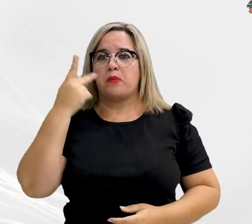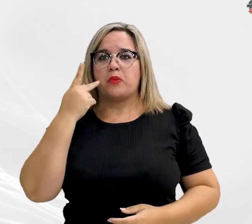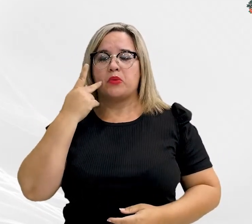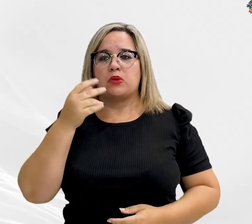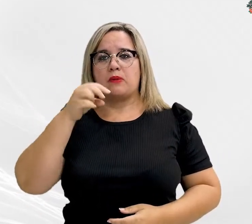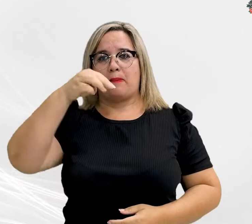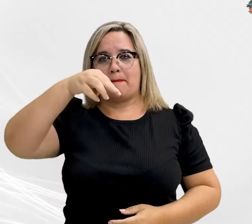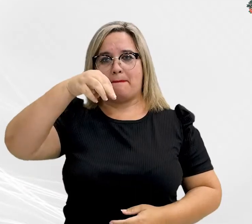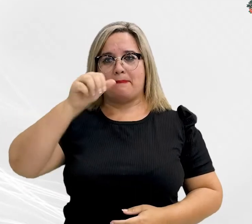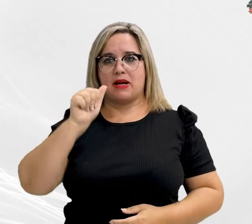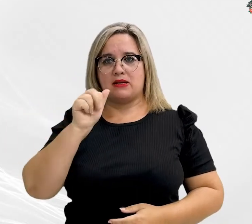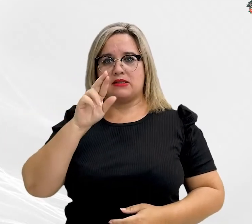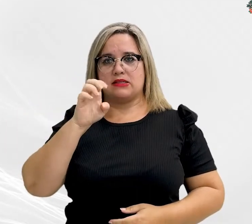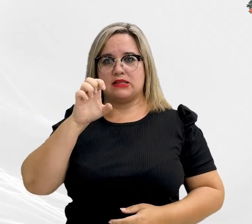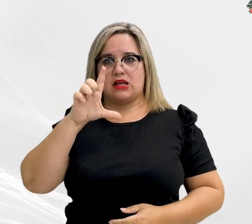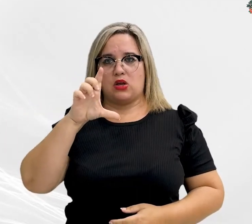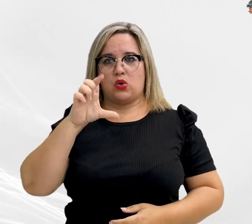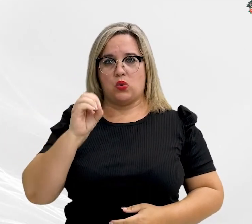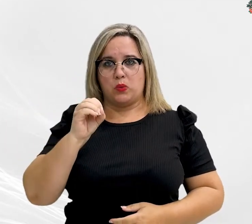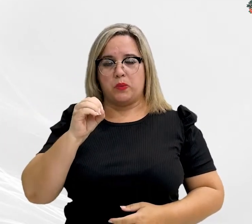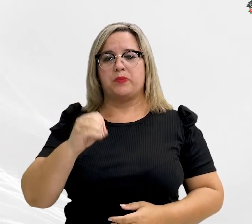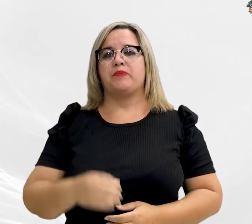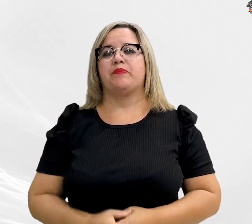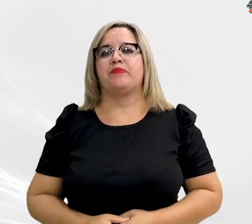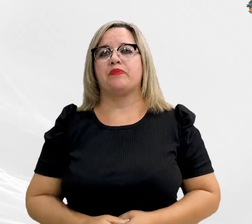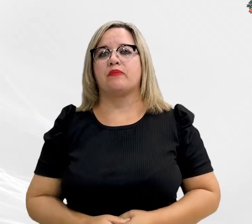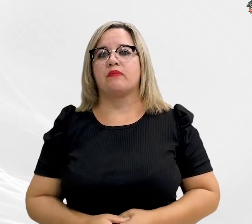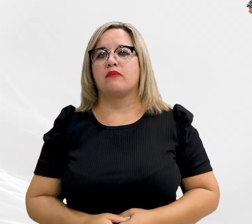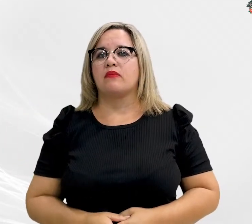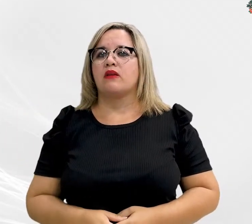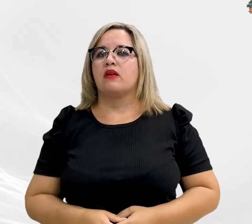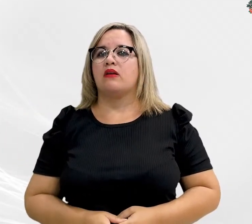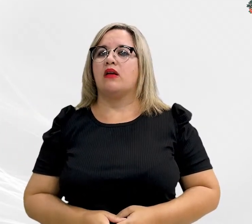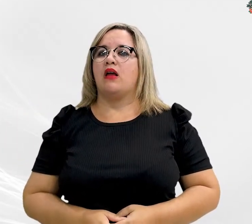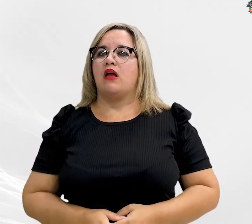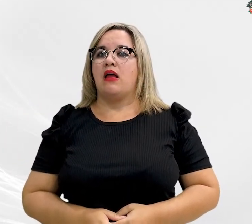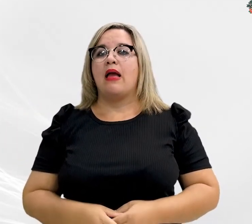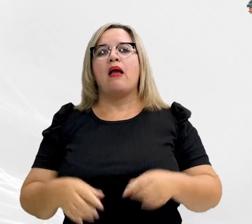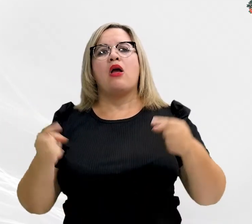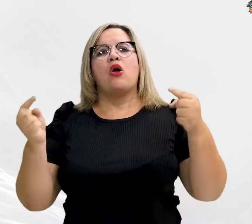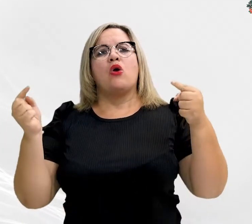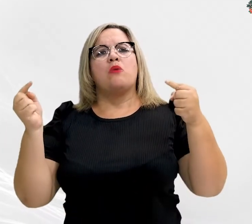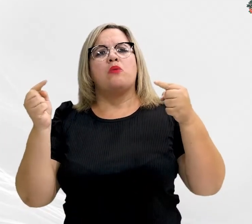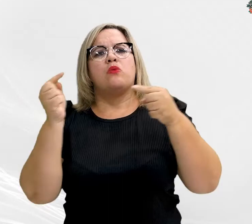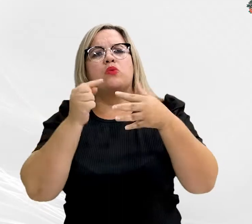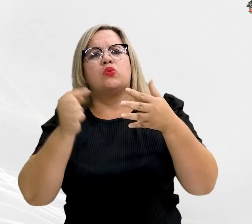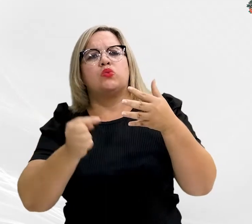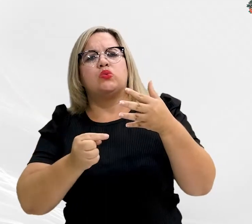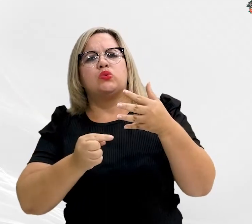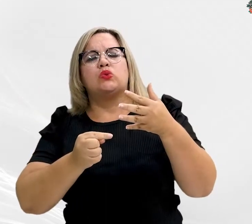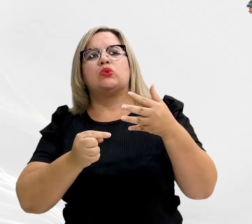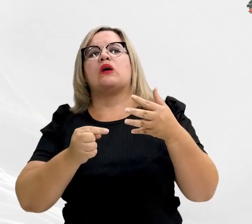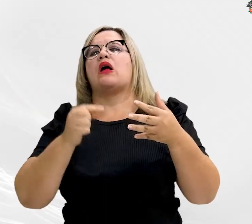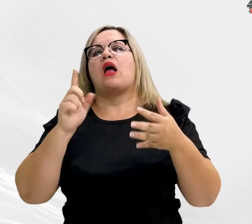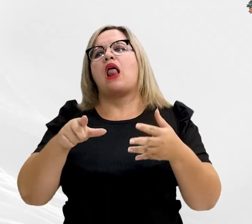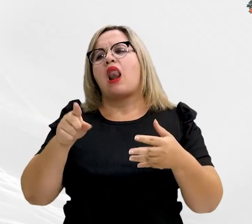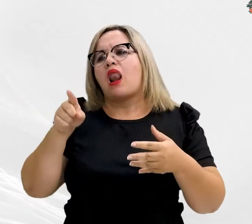metas conforme o pei 2020/2023 a meta relacionada à macroação